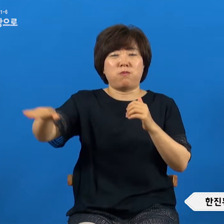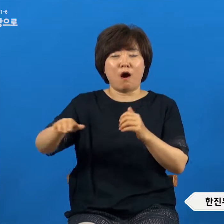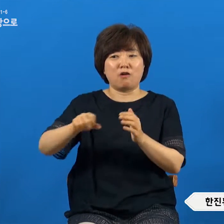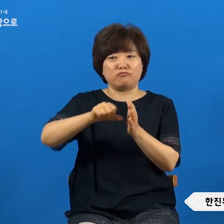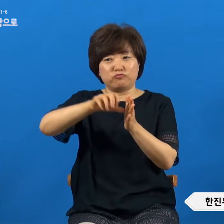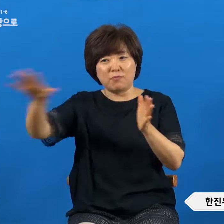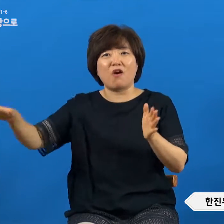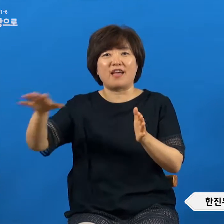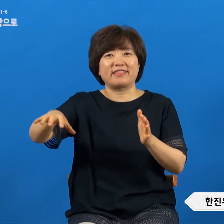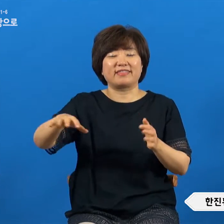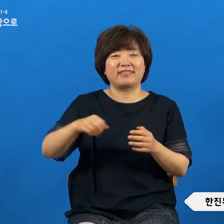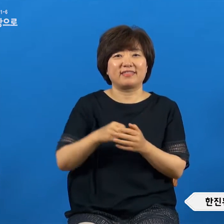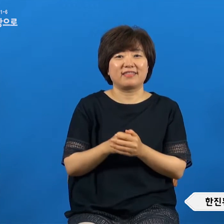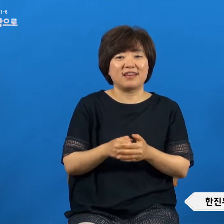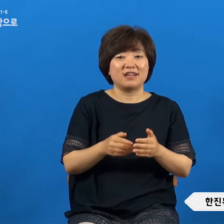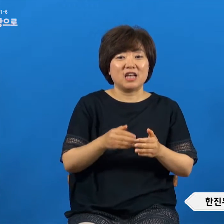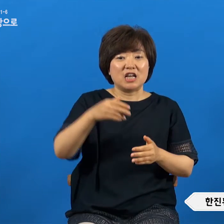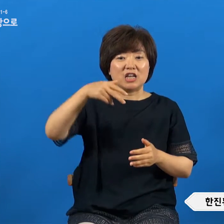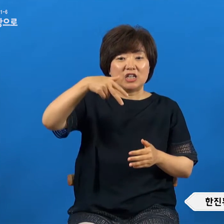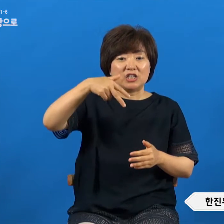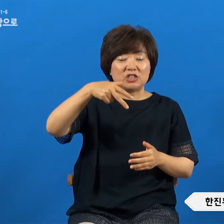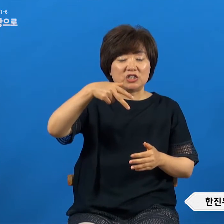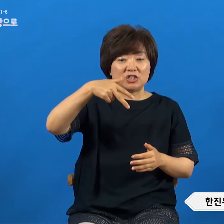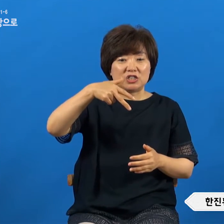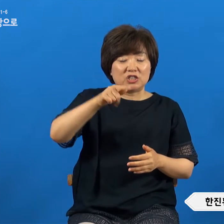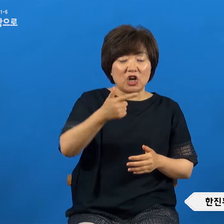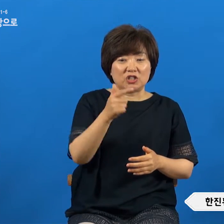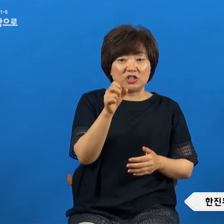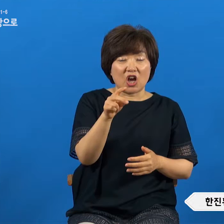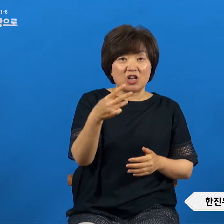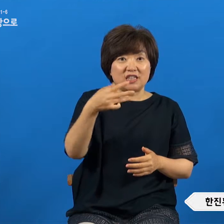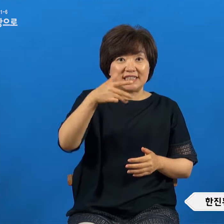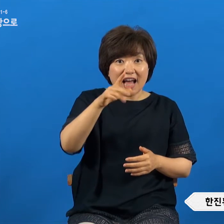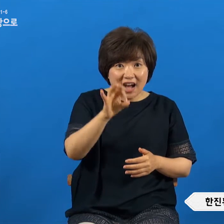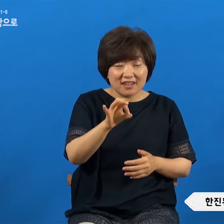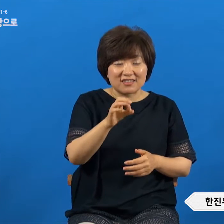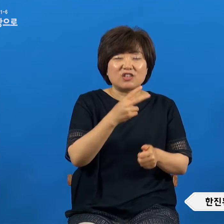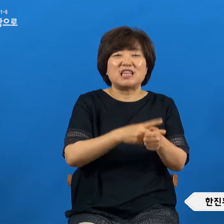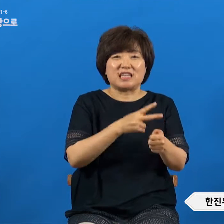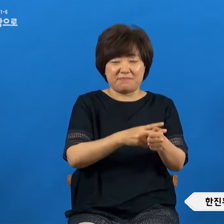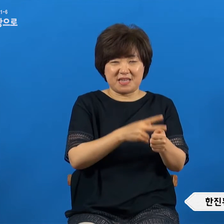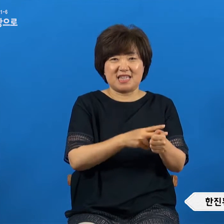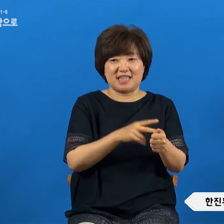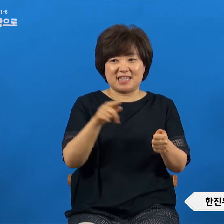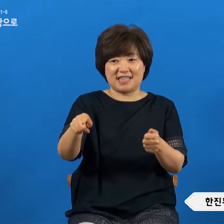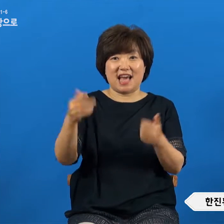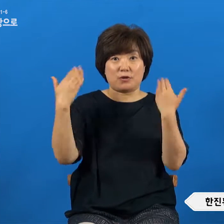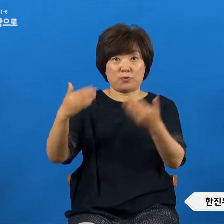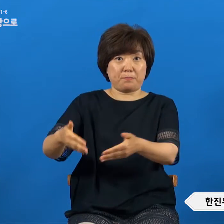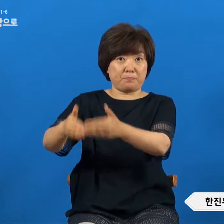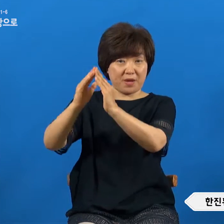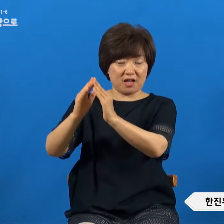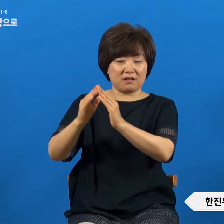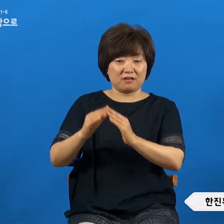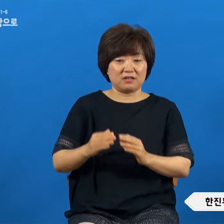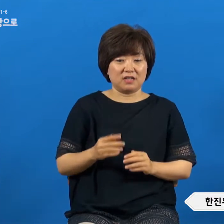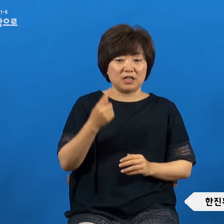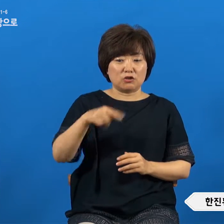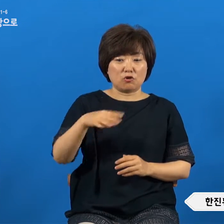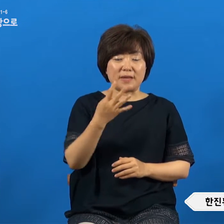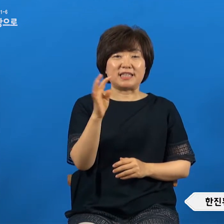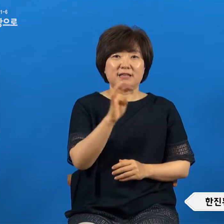설립자가 전영창 선생이죠. 전영창 선생은 일찍이